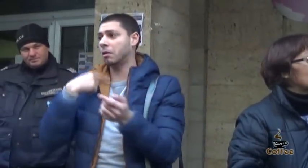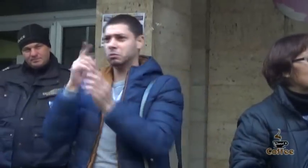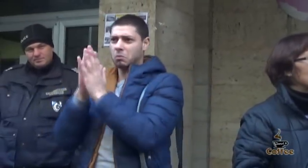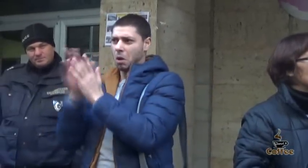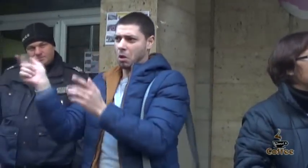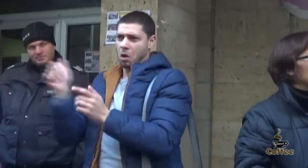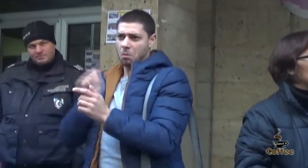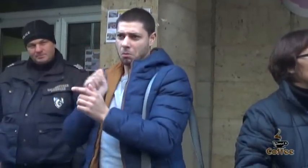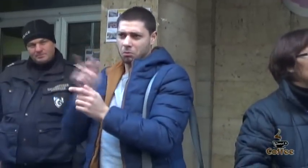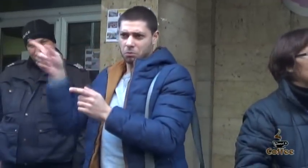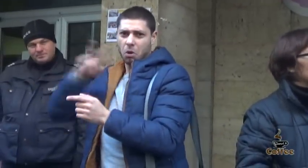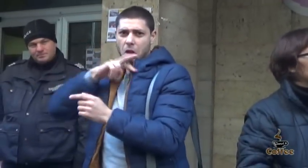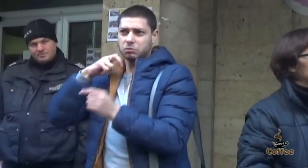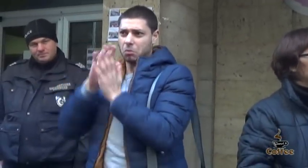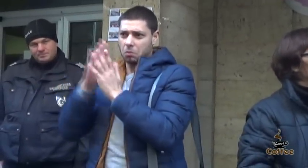Да, за промяна на устава да